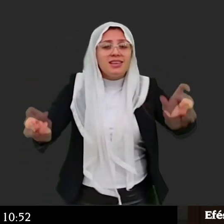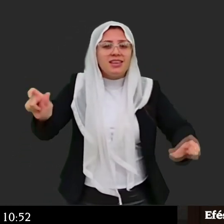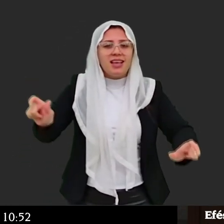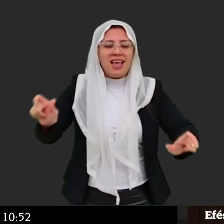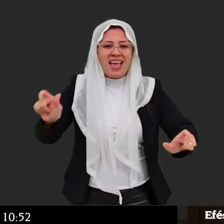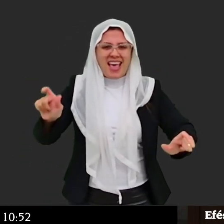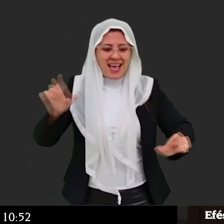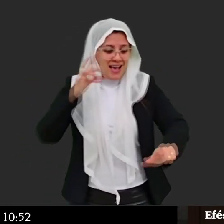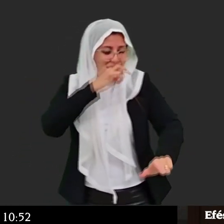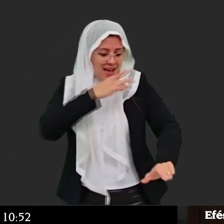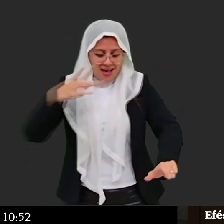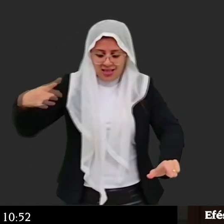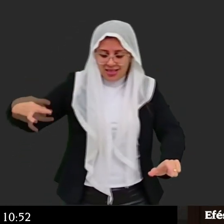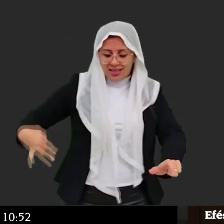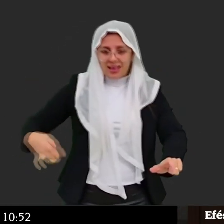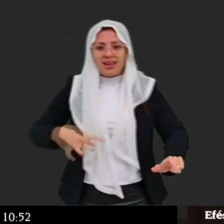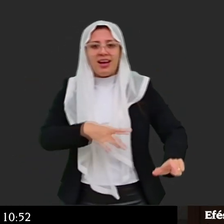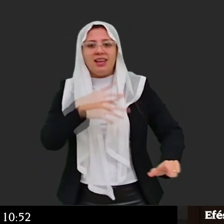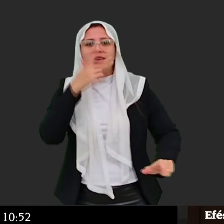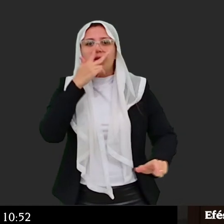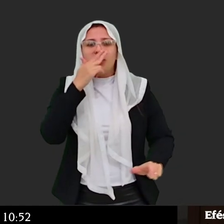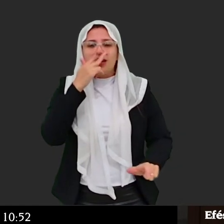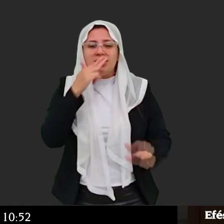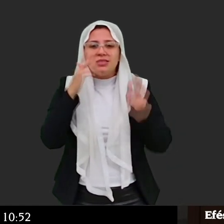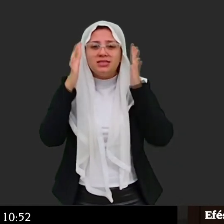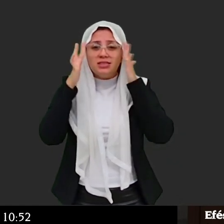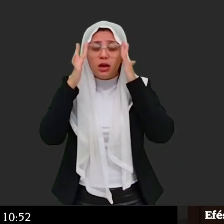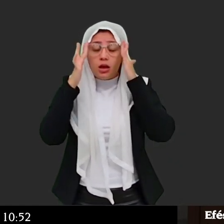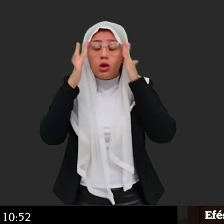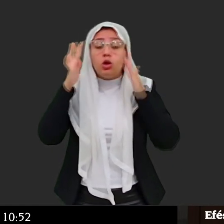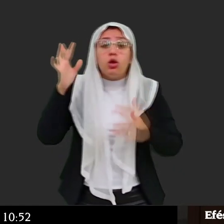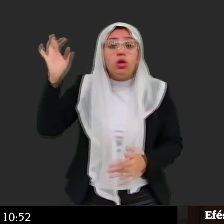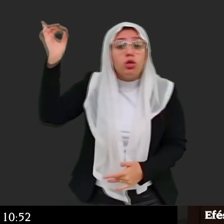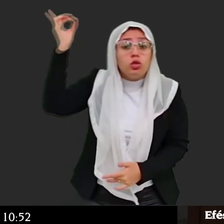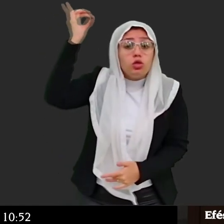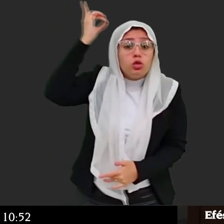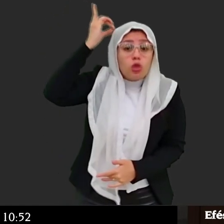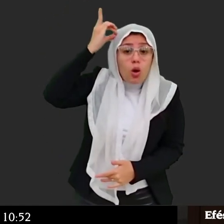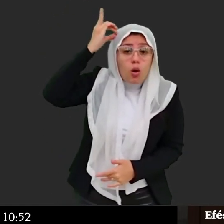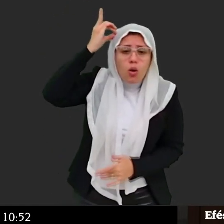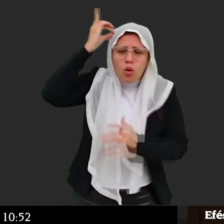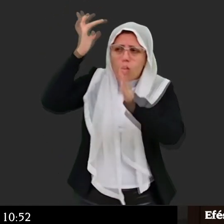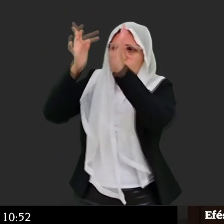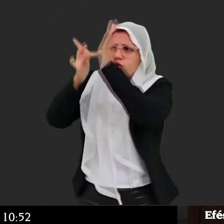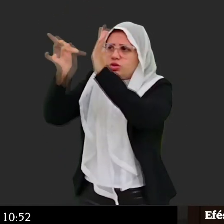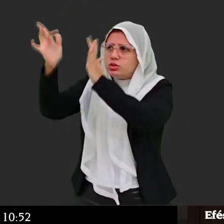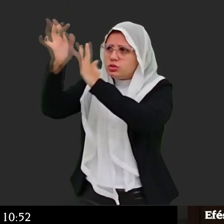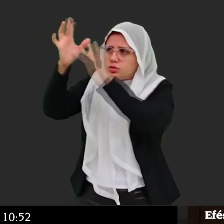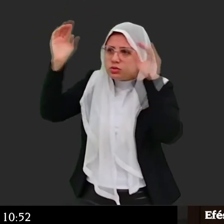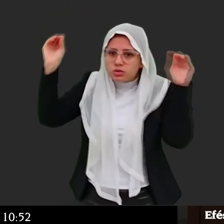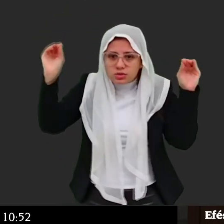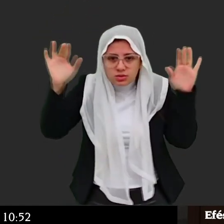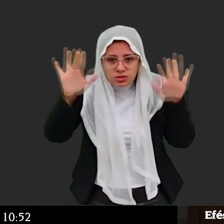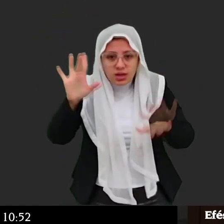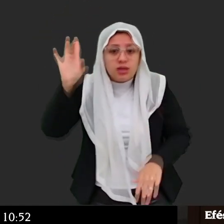membro, e cada um tem o dom de Deus pela graça de Jesus Cristo, na medida que o Senhor lhe concede, que não